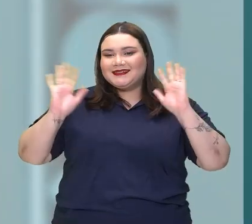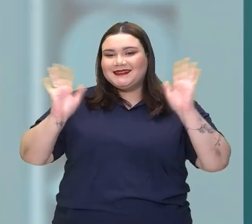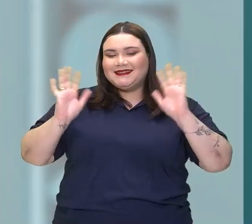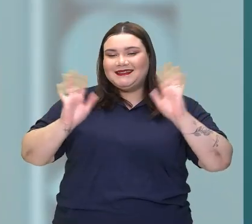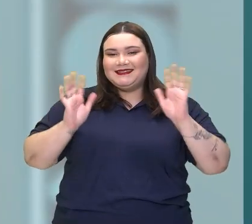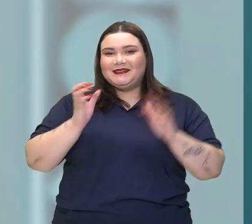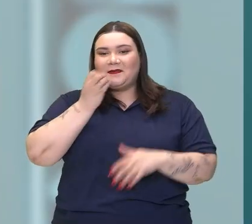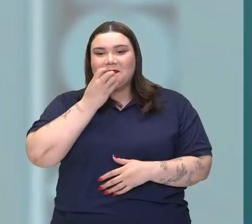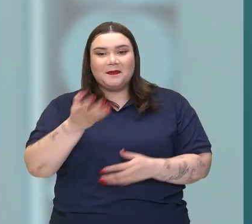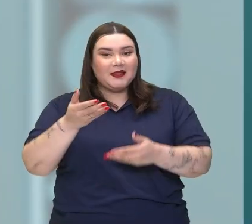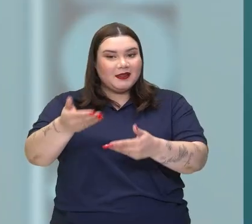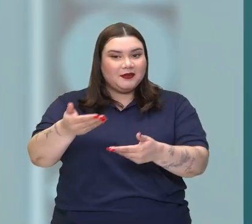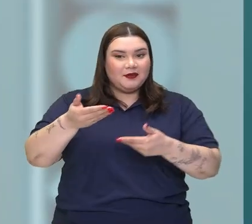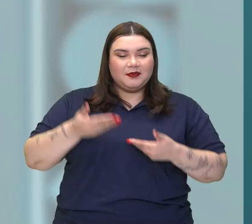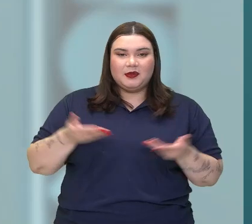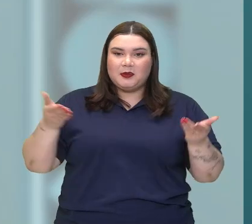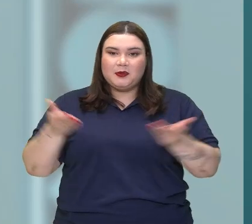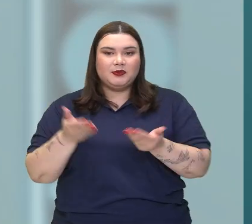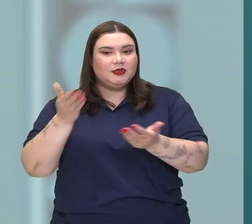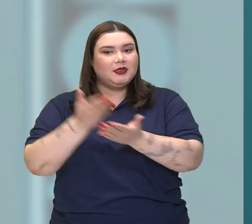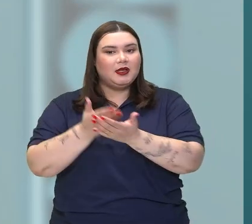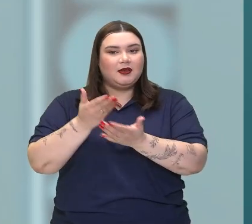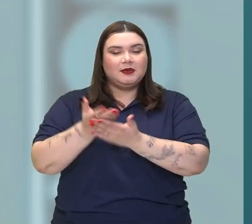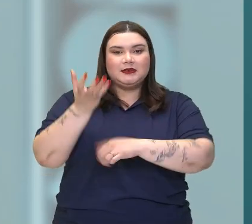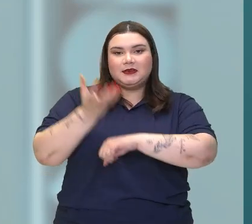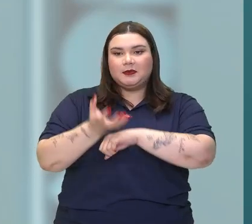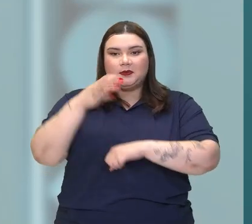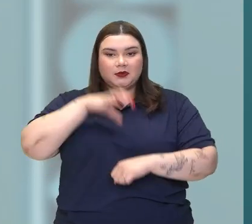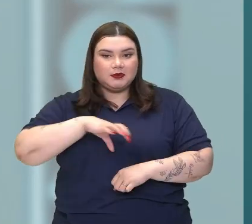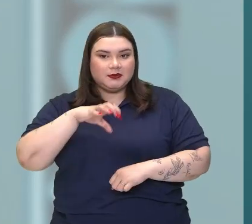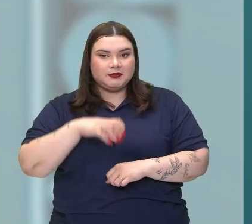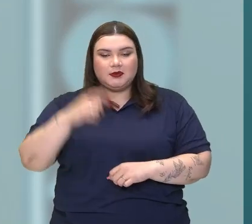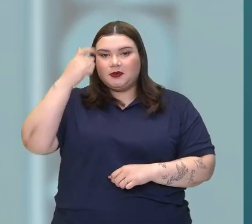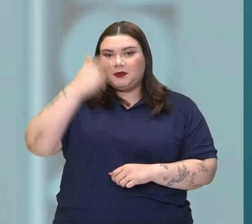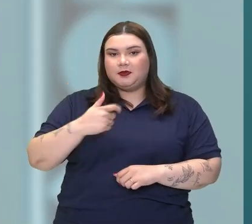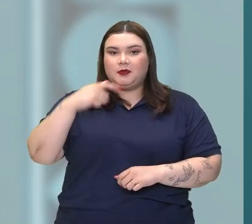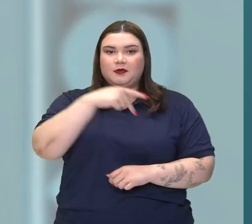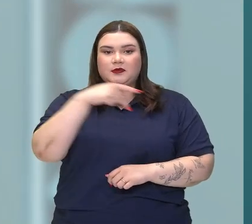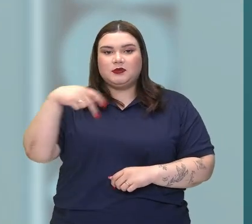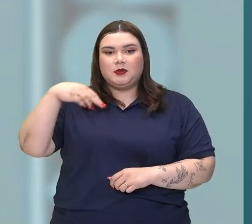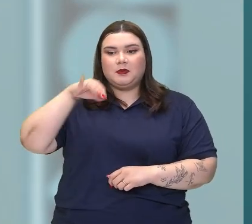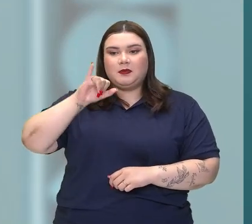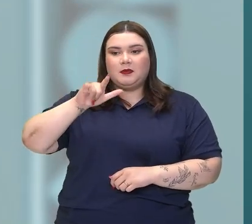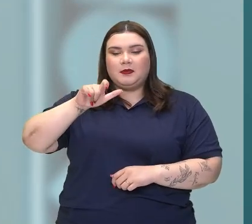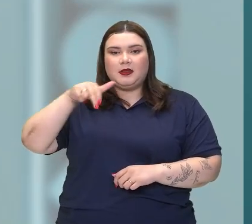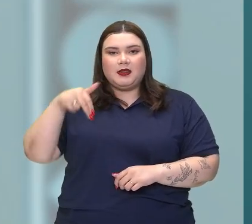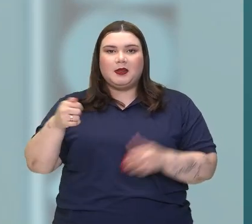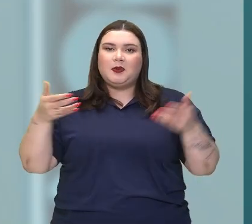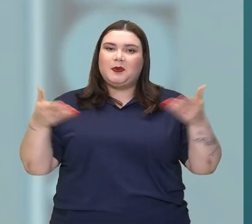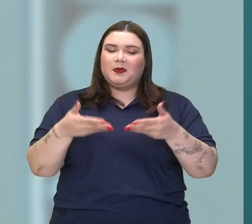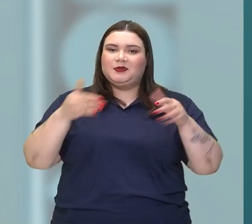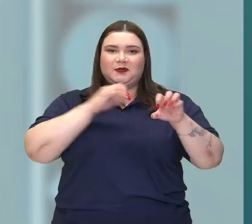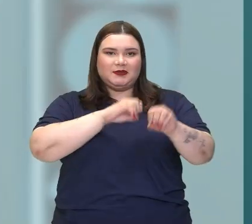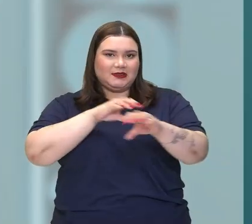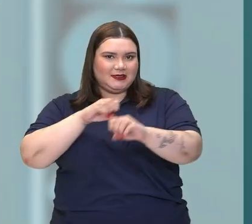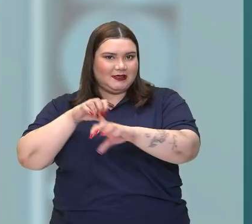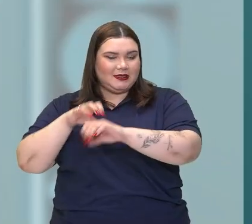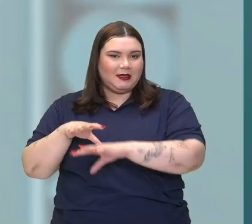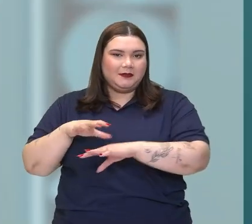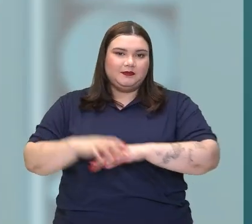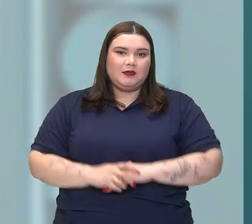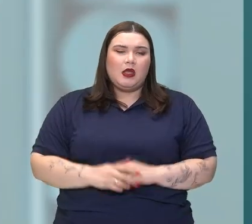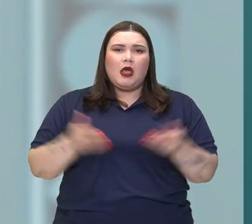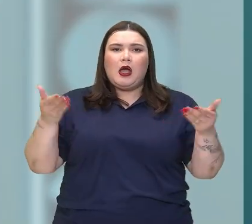alunos, sejam bem-vindos a mais uma aula de língua portuguesa. Eu sou Milena Maranhos, professora de língua portuguesa, e é um prazer tê-los